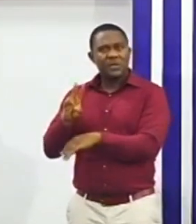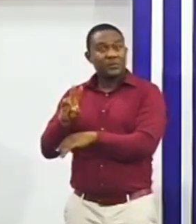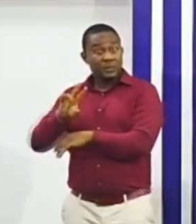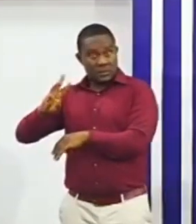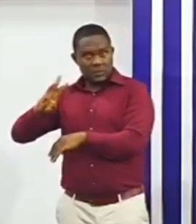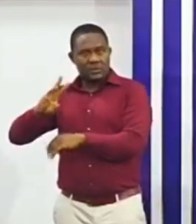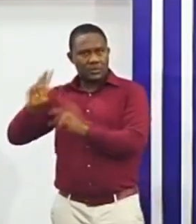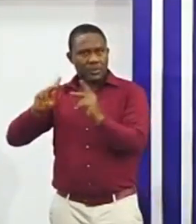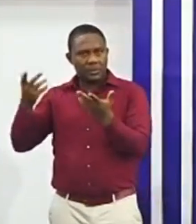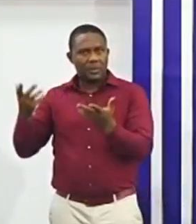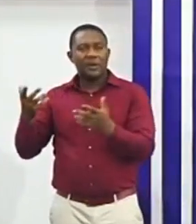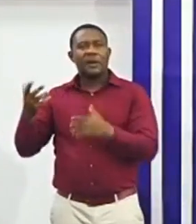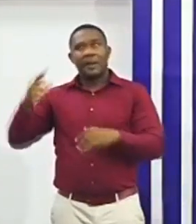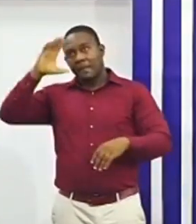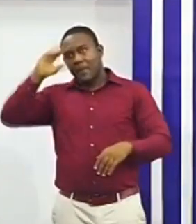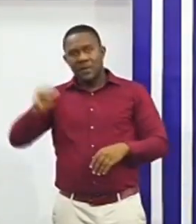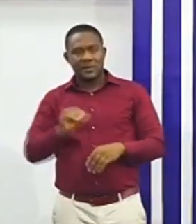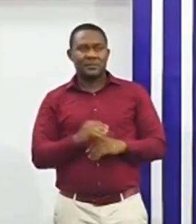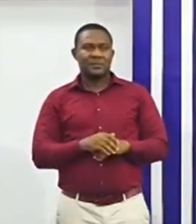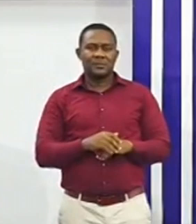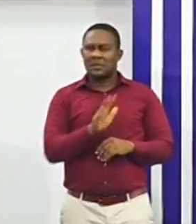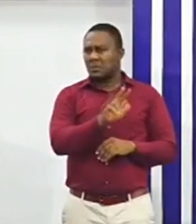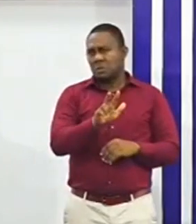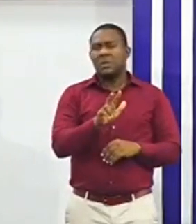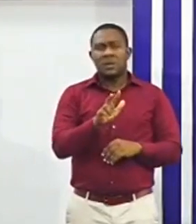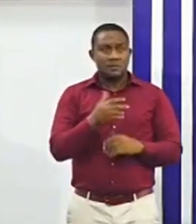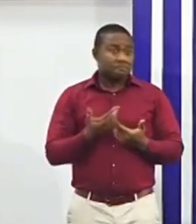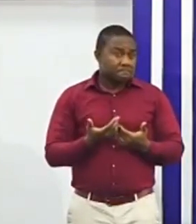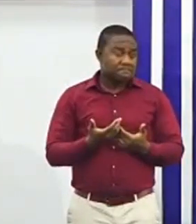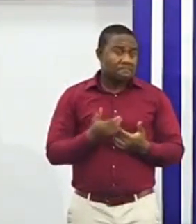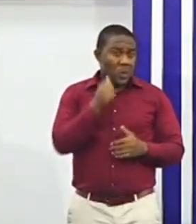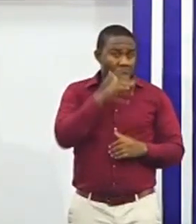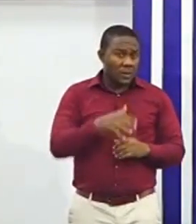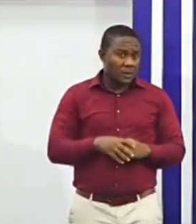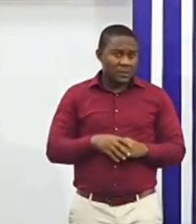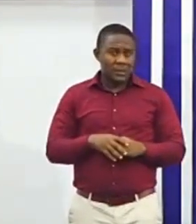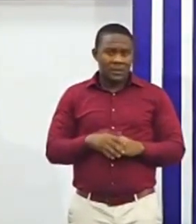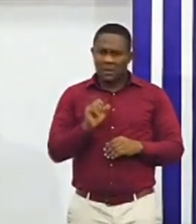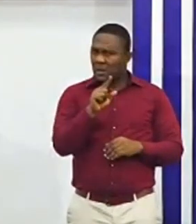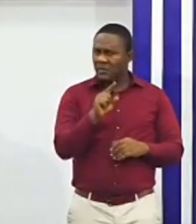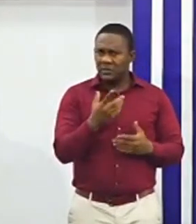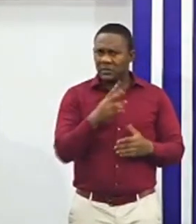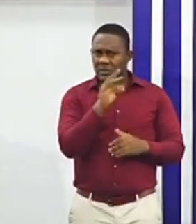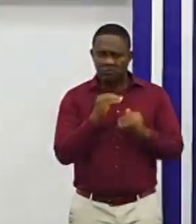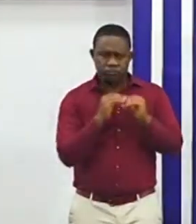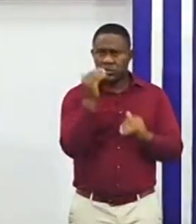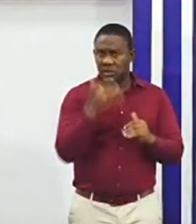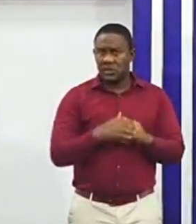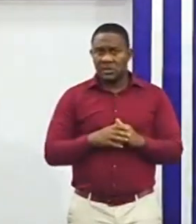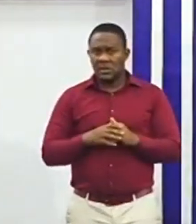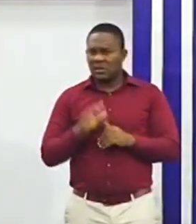nii. Ka Eastern Region meŋ deme do a dɔgle bonyen a taa leza naare ne pie ne